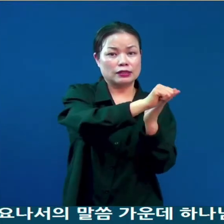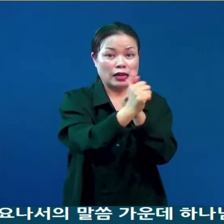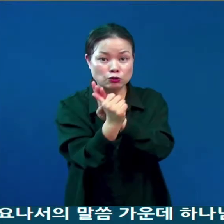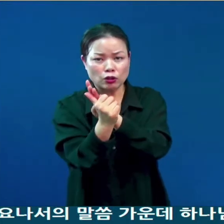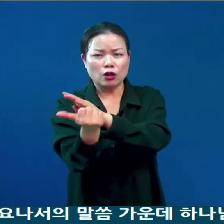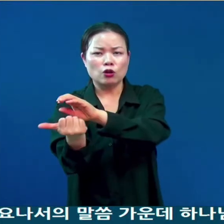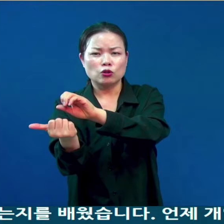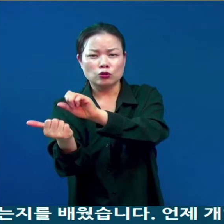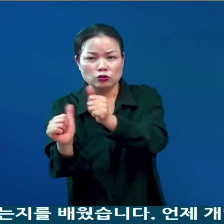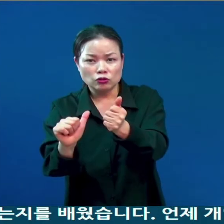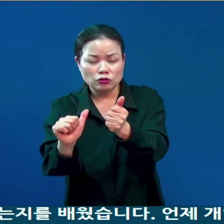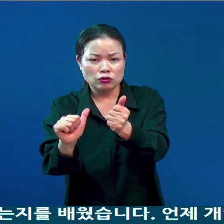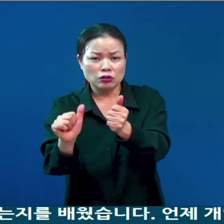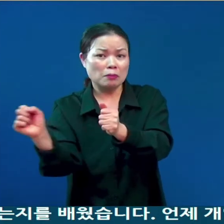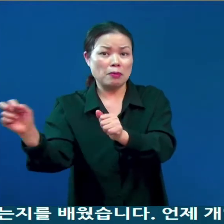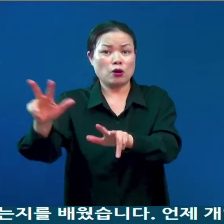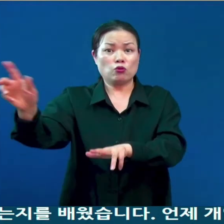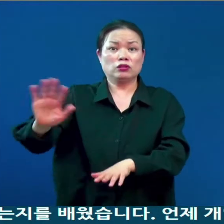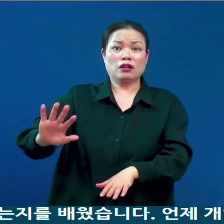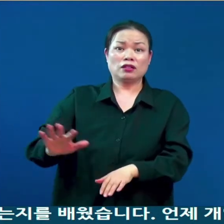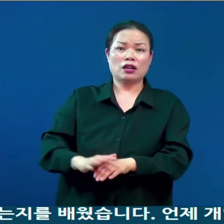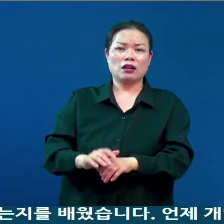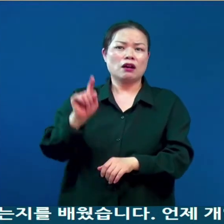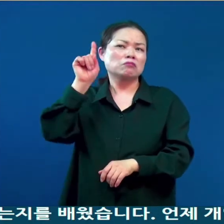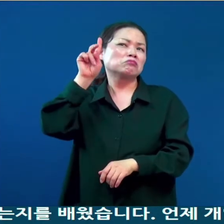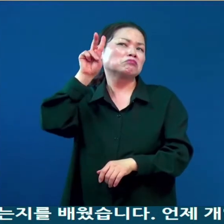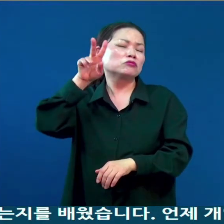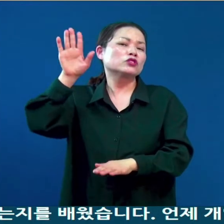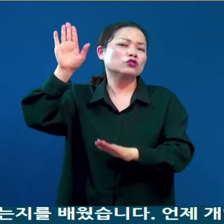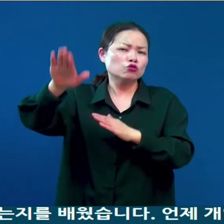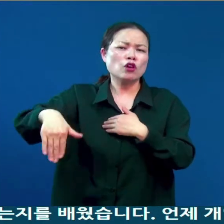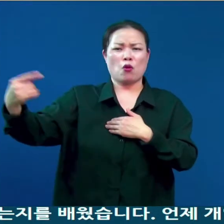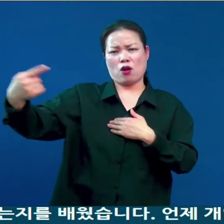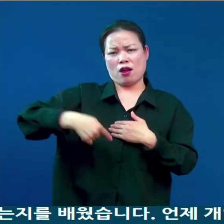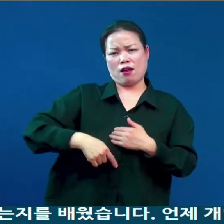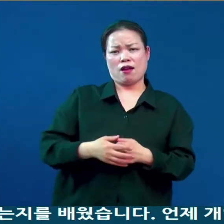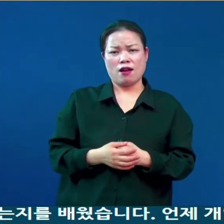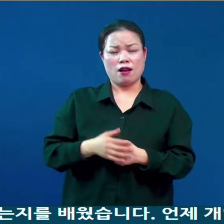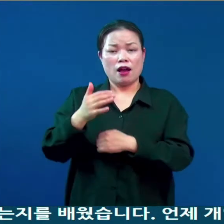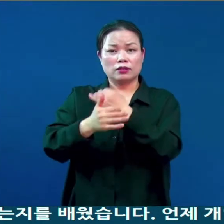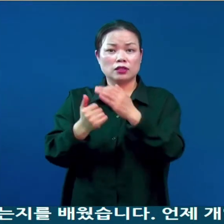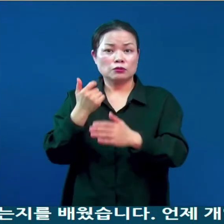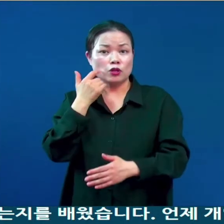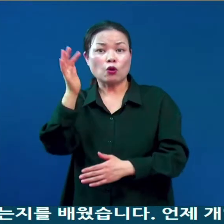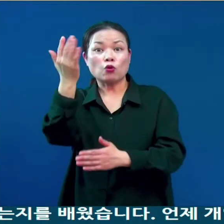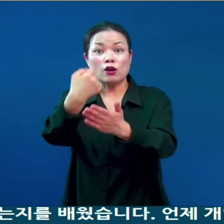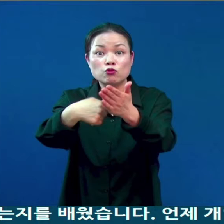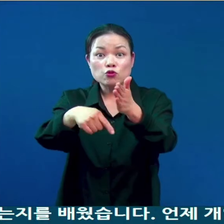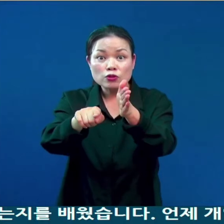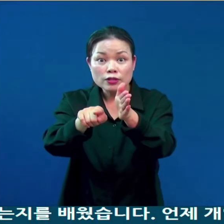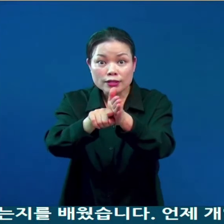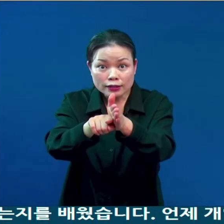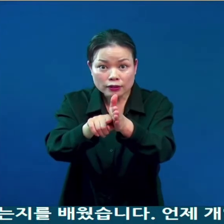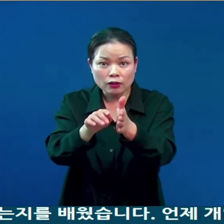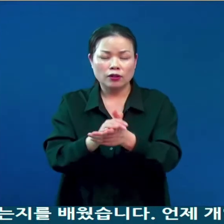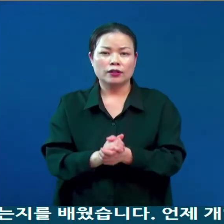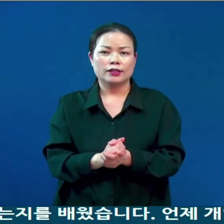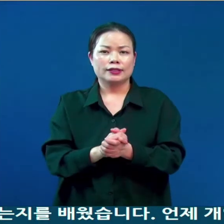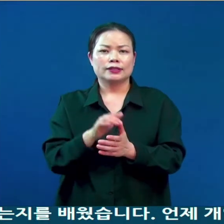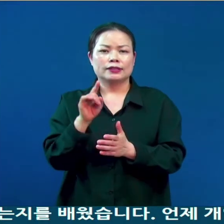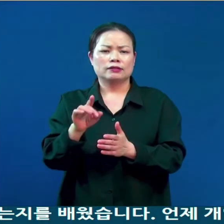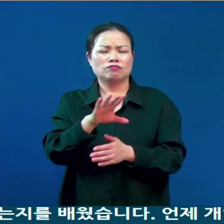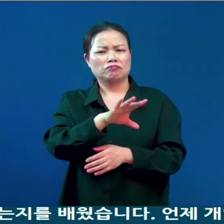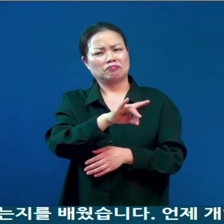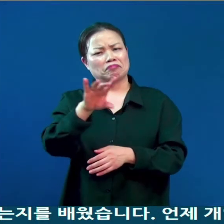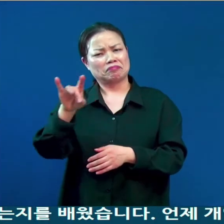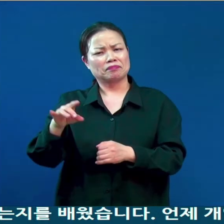예수님이 바로 오시지 않죠. 일부러 며칠을 더 유하시다가 오게 됩니다. 하나님의 영광을 위해서. 그러나 그